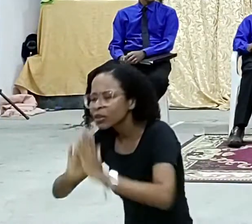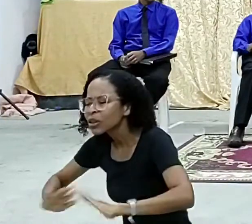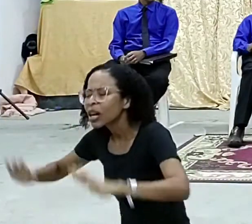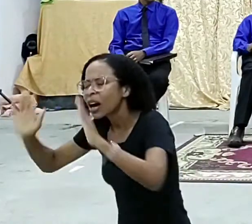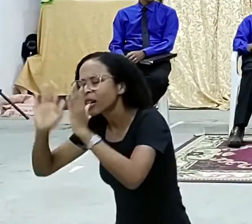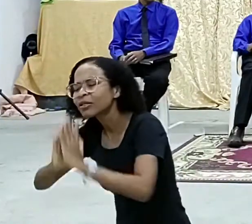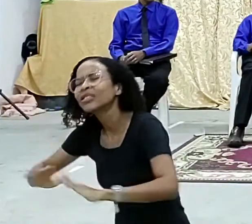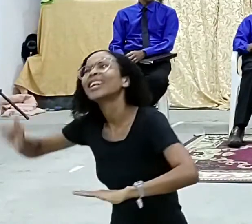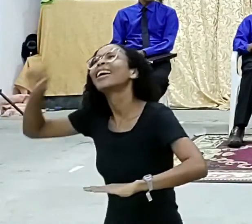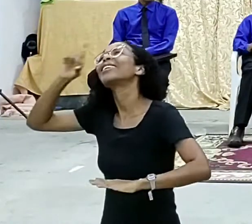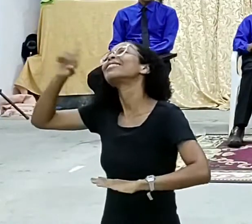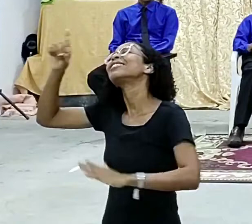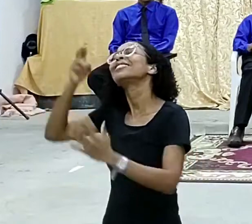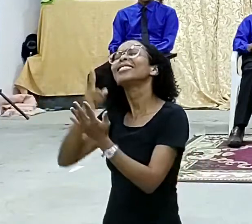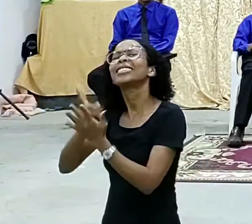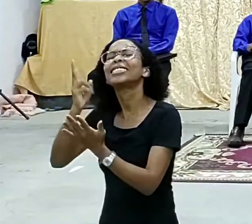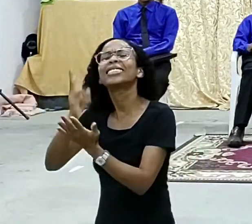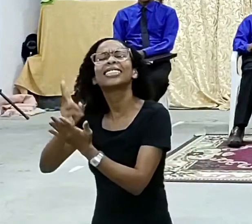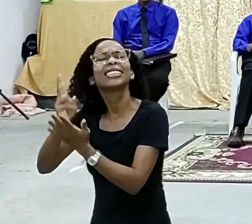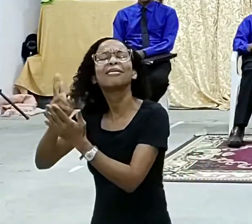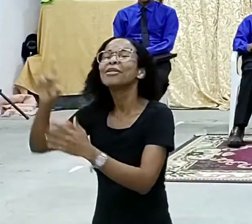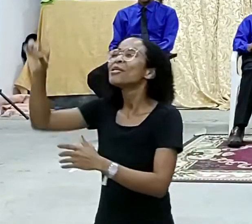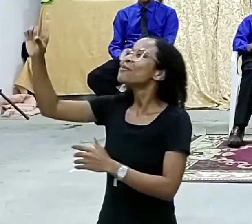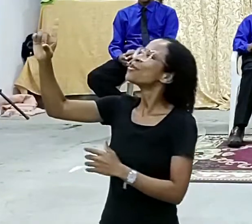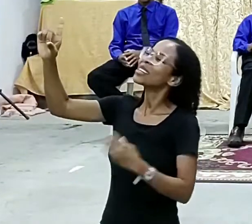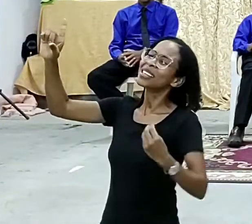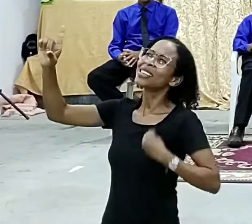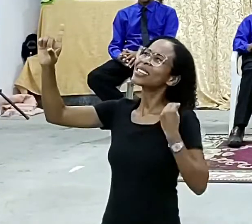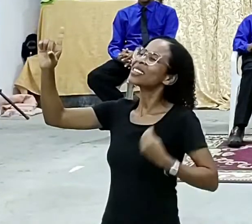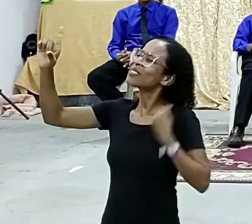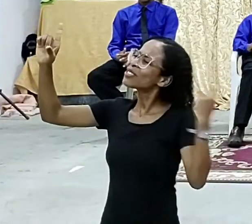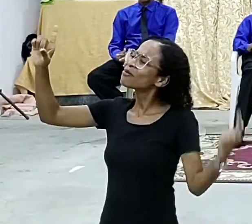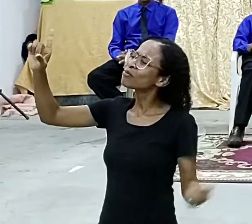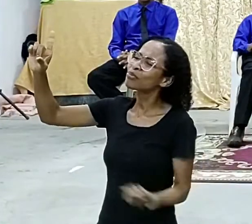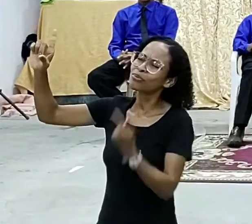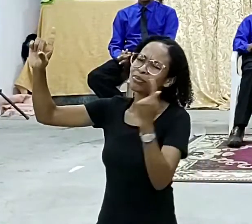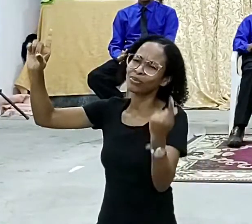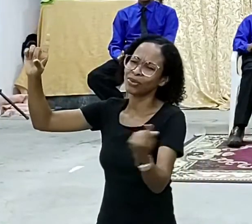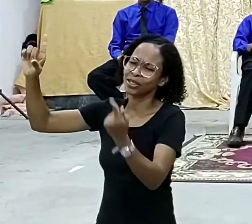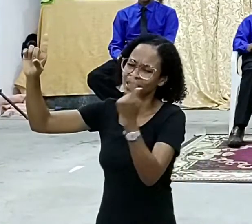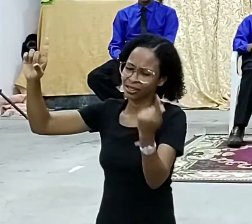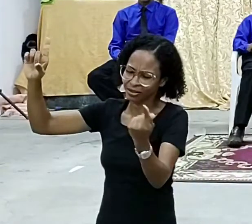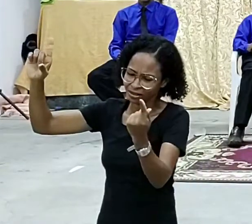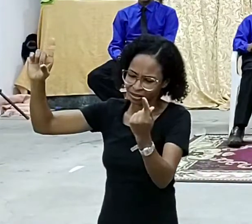Jesus, que vive e que reina para todo sempre,